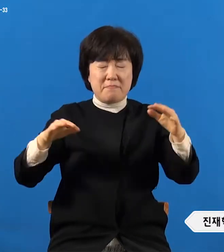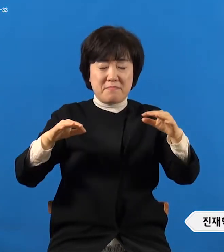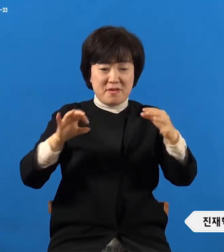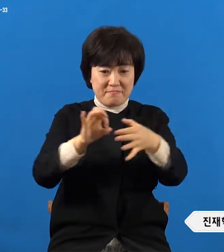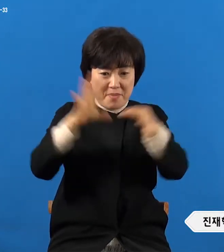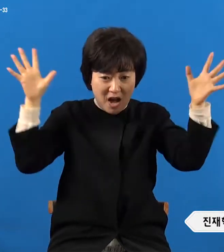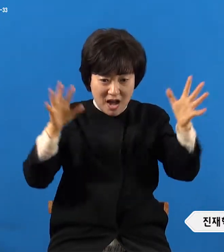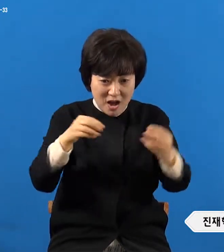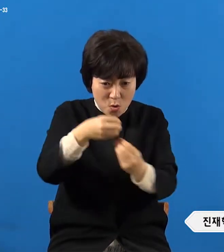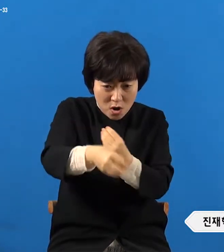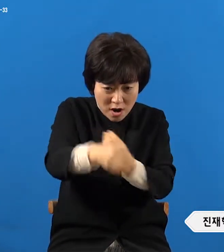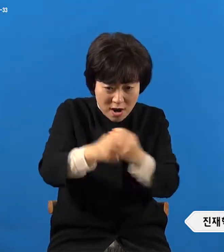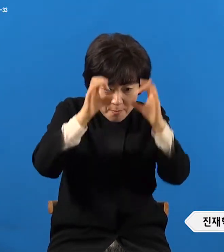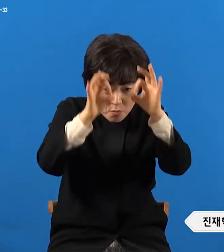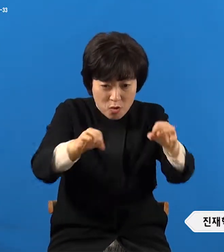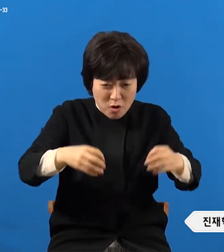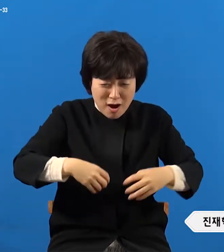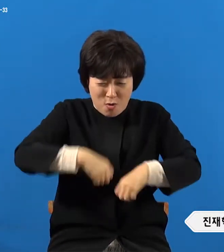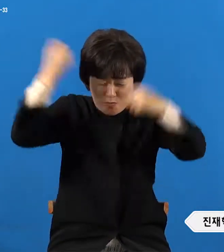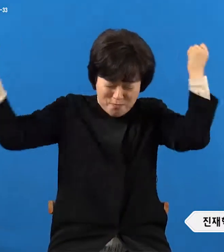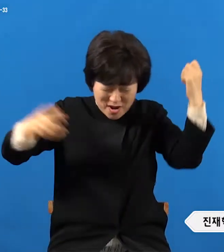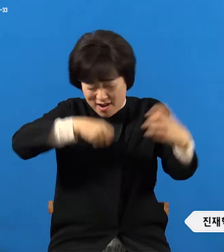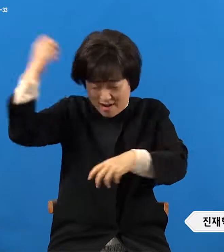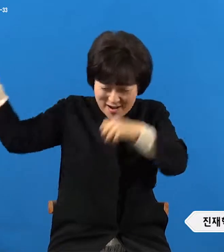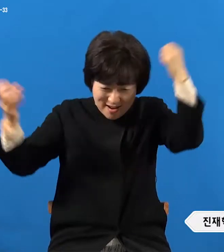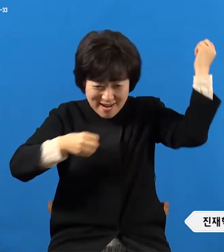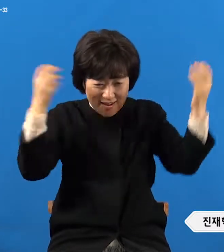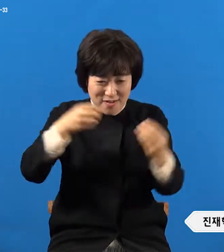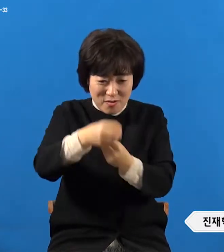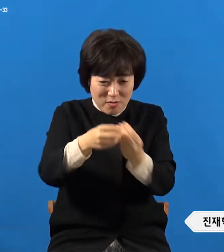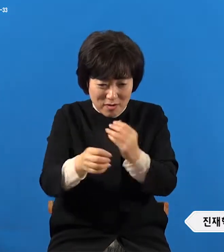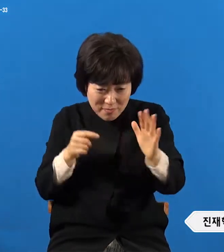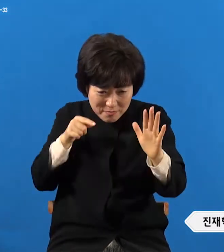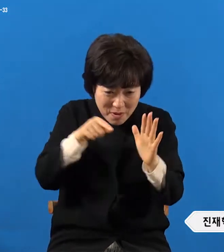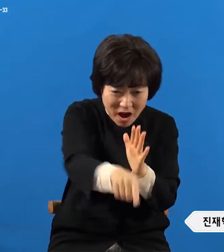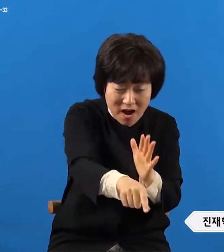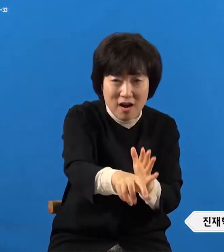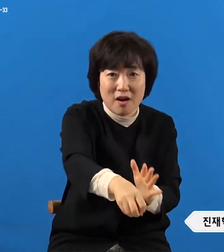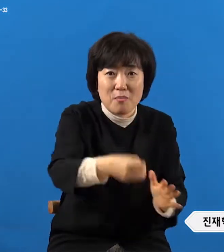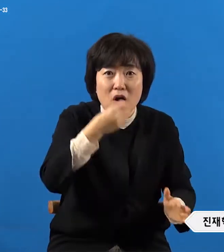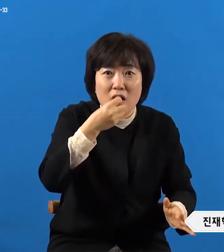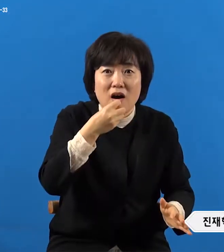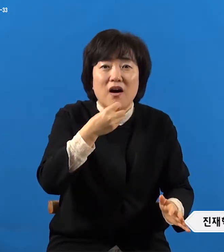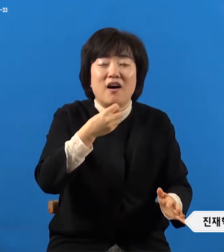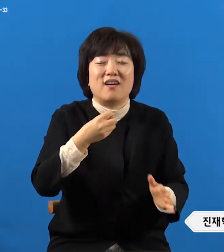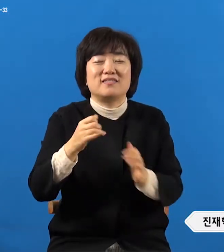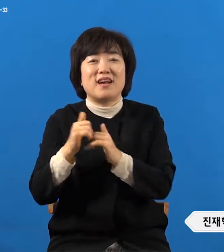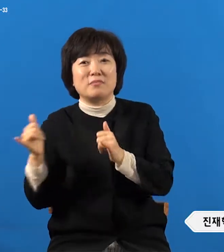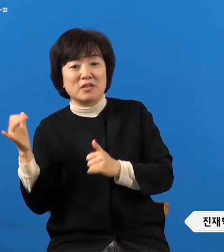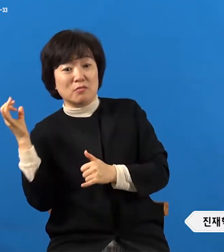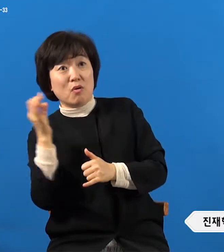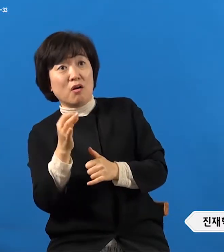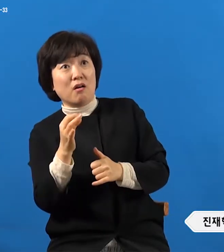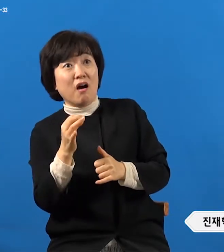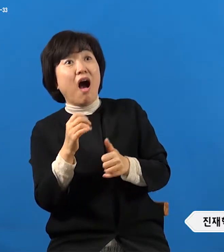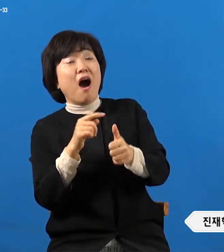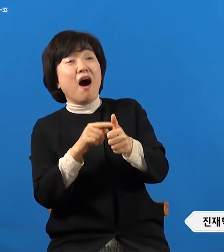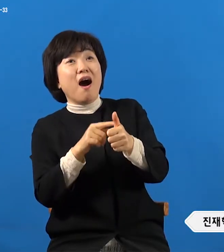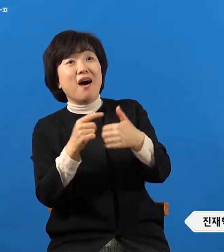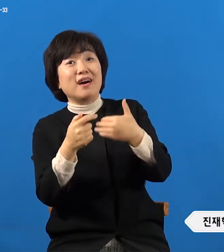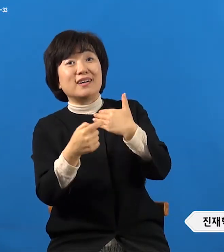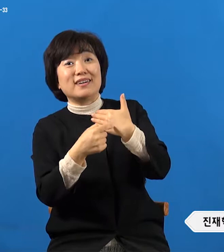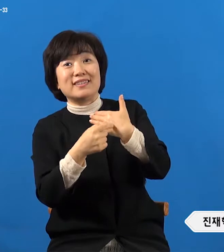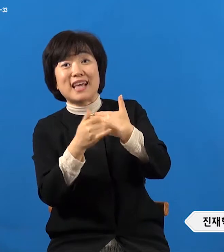벗어버리고 탐욕스럽게 그 과일을 향해 돌진한다고 합니다. 그 모습을 보다가 사람인 줄 알았던